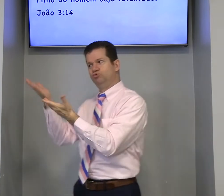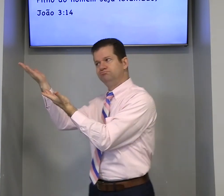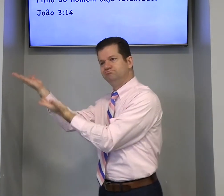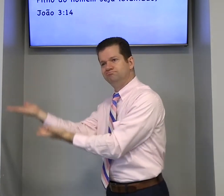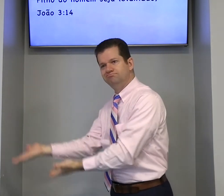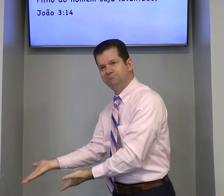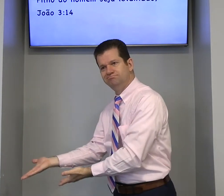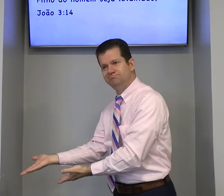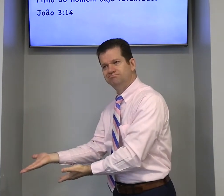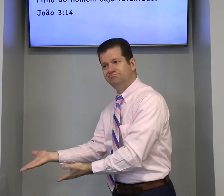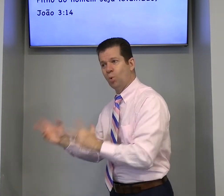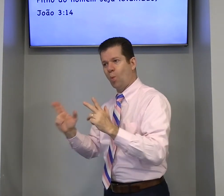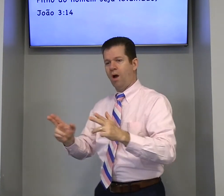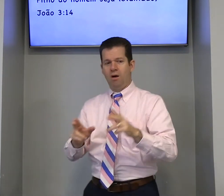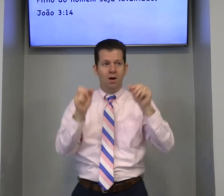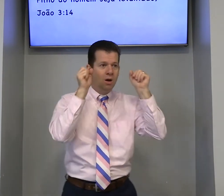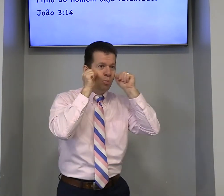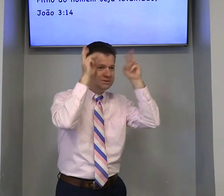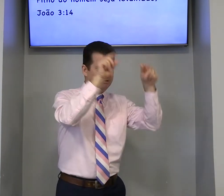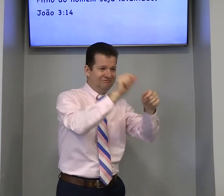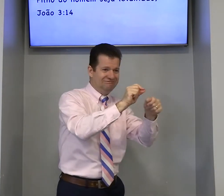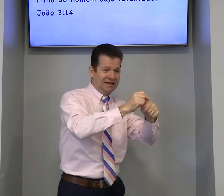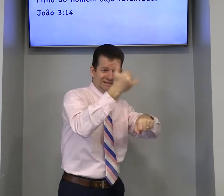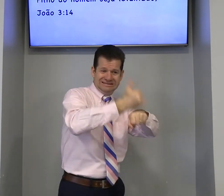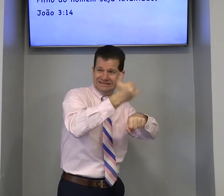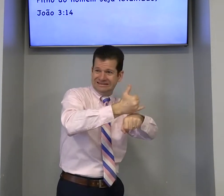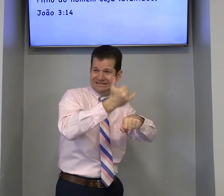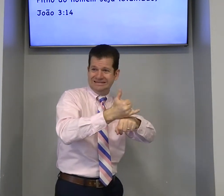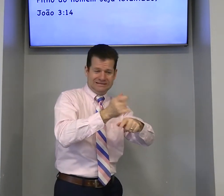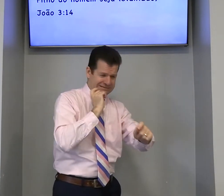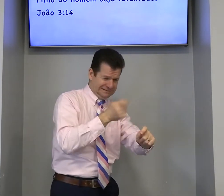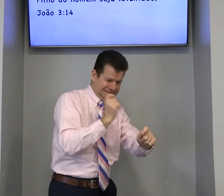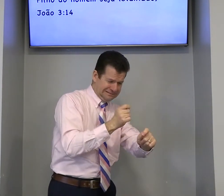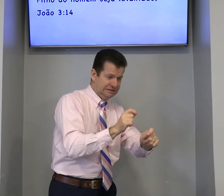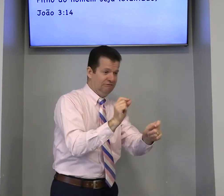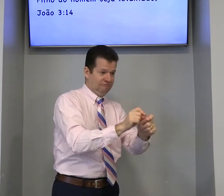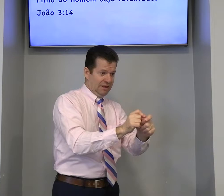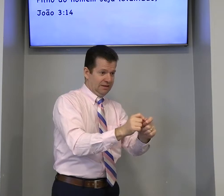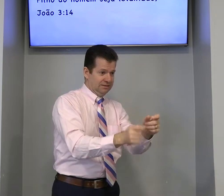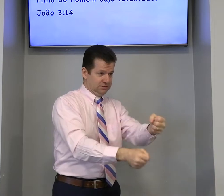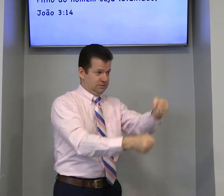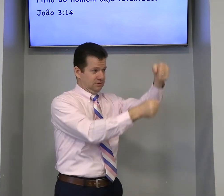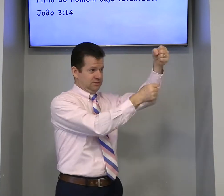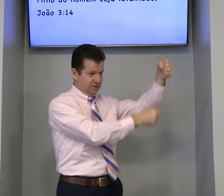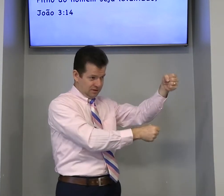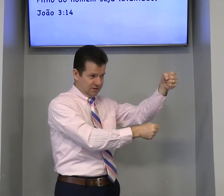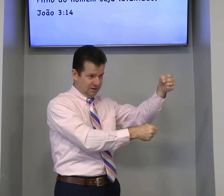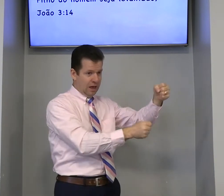Jesus fez solução na cruz. Igual Moisés fez solução nesse serpente na haste.